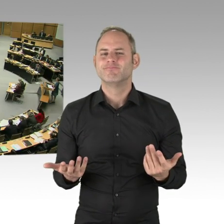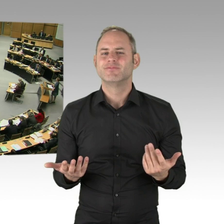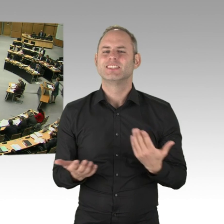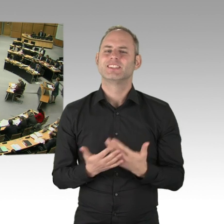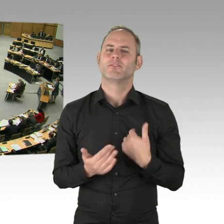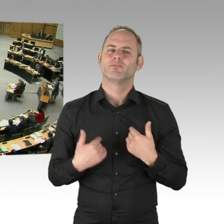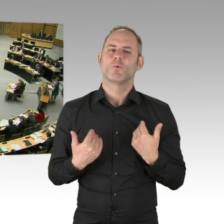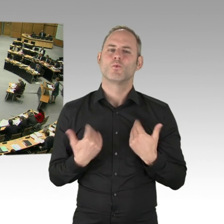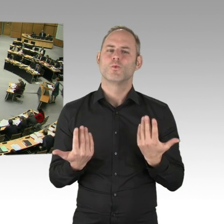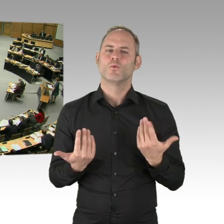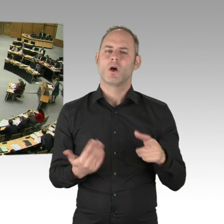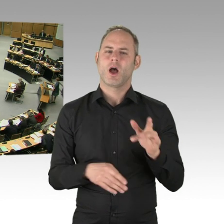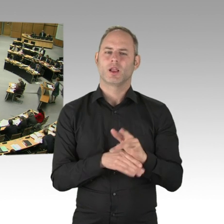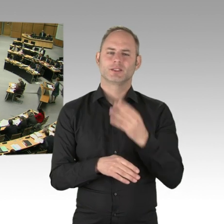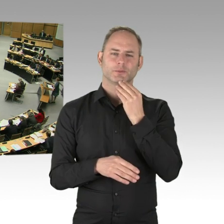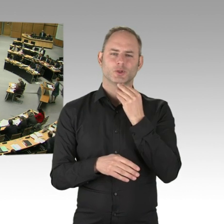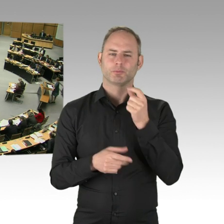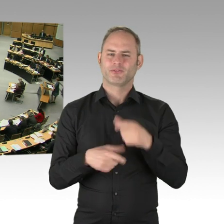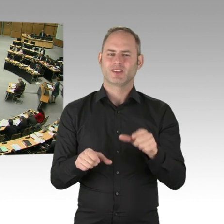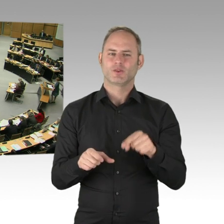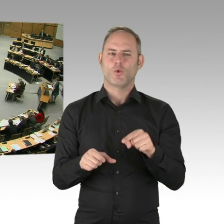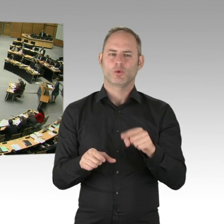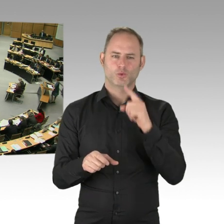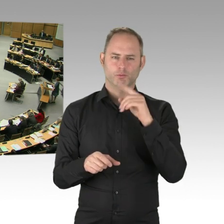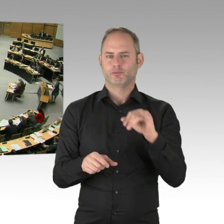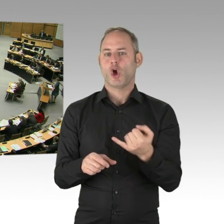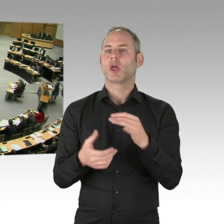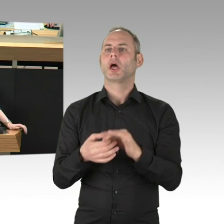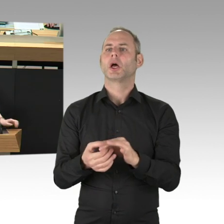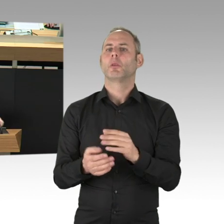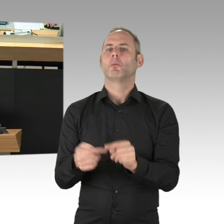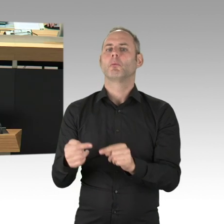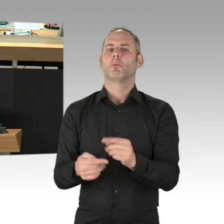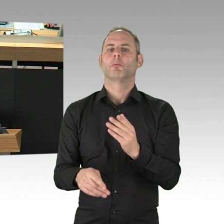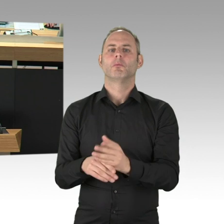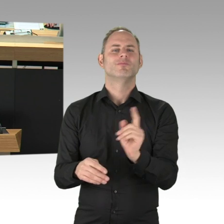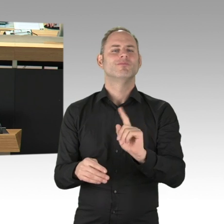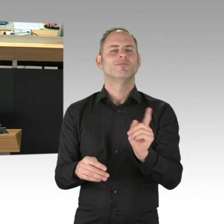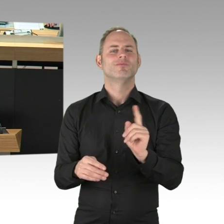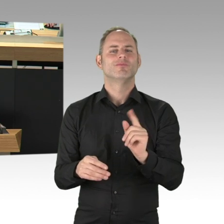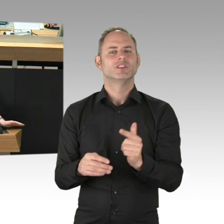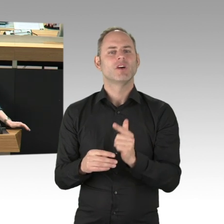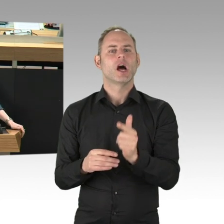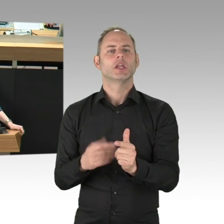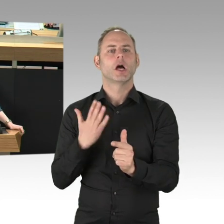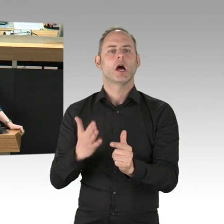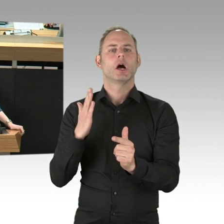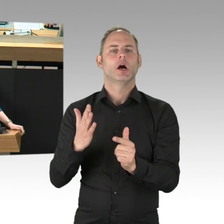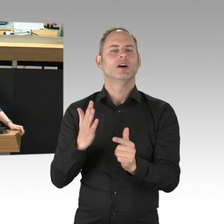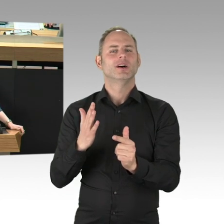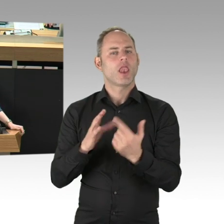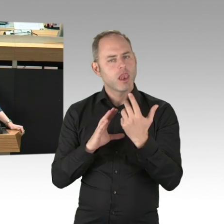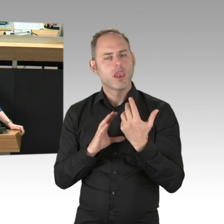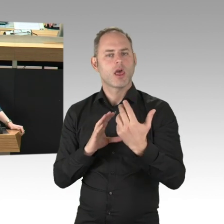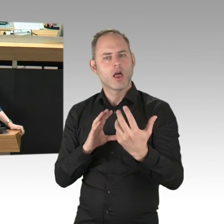die Haushaltswirtschaft dem entgegensteht, sollte aber in begründeten Fällen möglich sein. Meine Damen und Herren, alles in allem ist das Landeskonzept